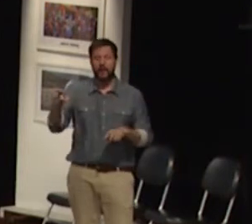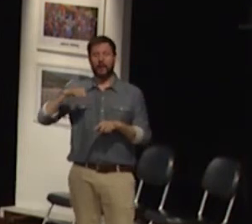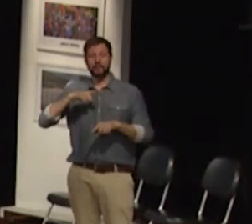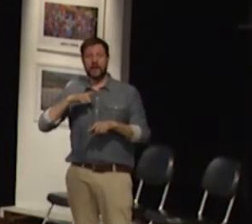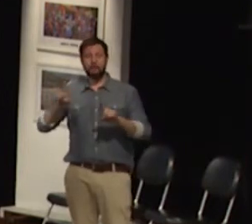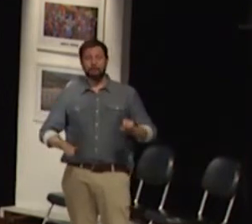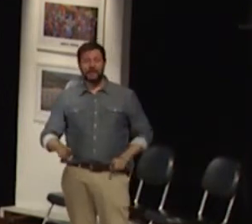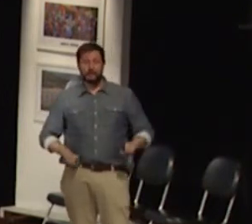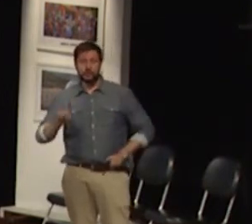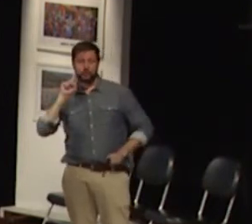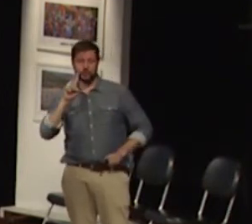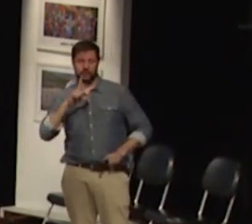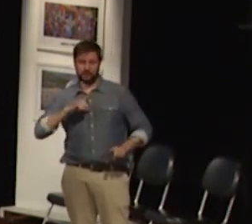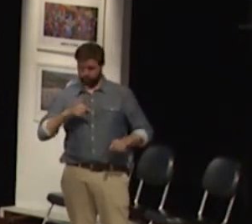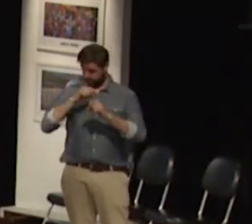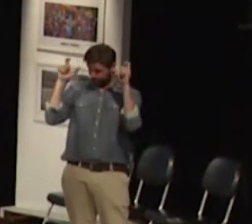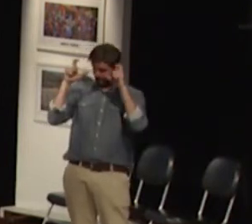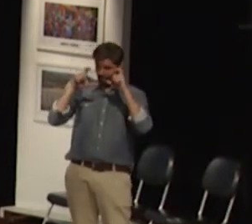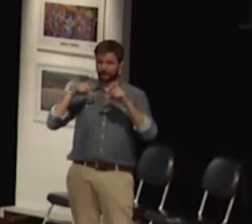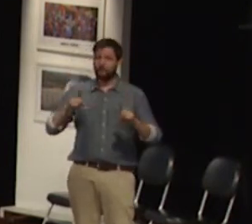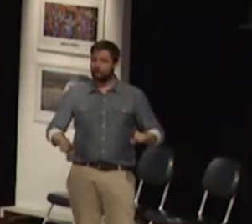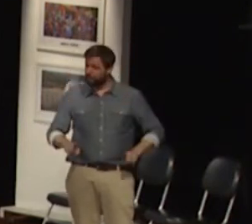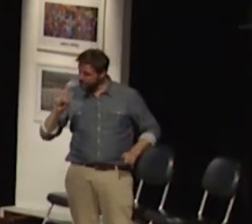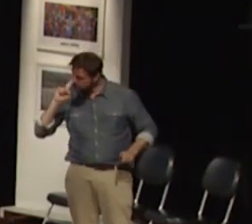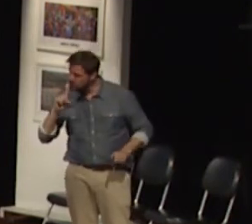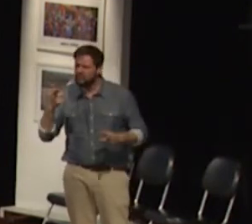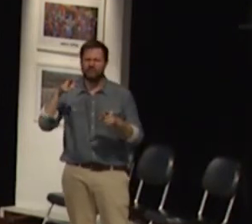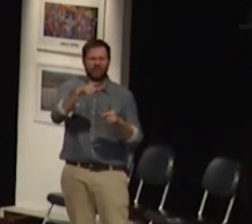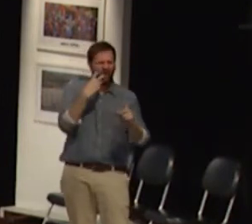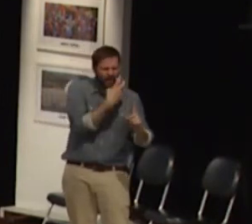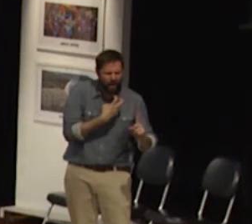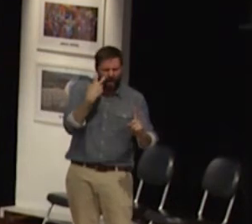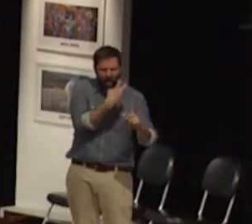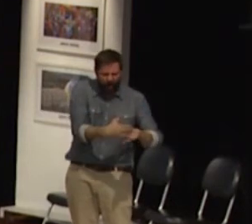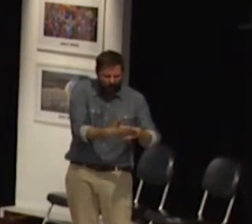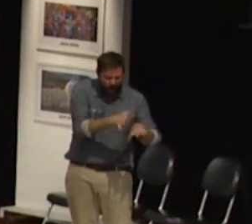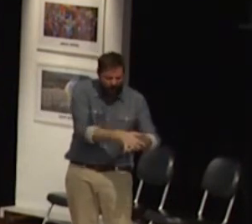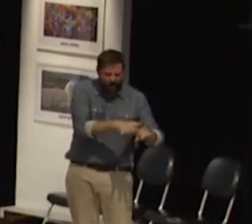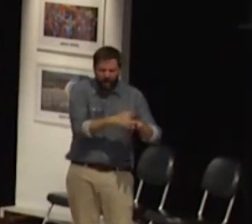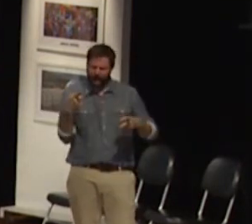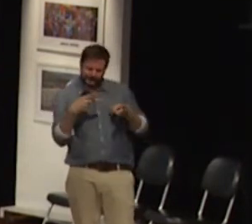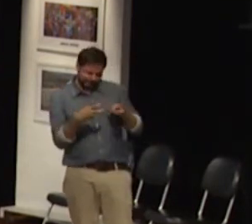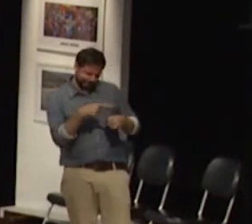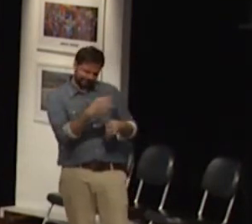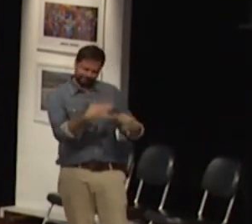contra a inclusão. Ela tem uma prima surda, eu fiquei espantado quando eu soube. Ela falou que ela foi oralizada